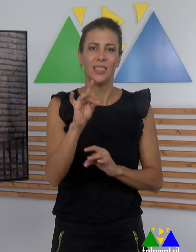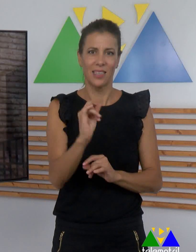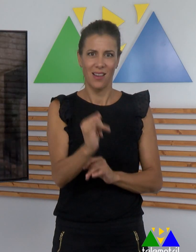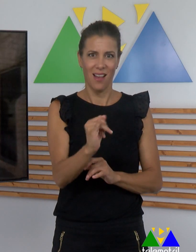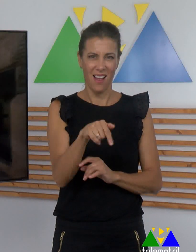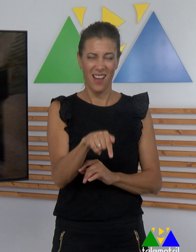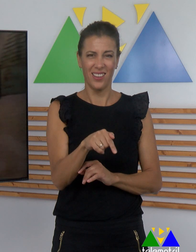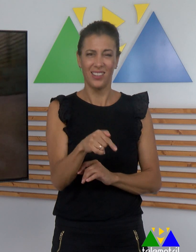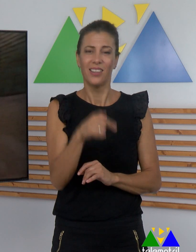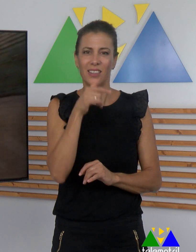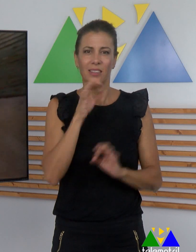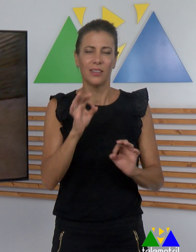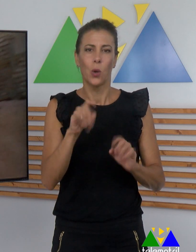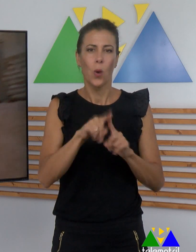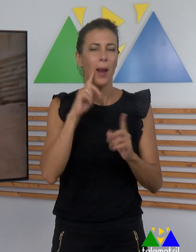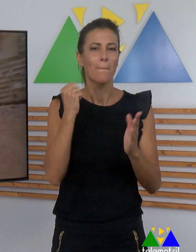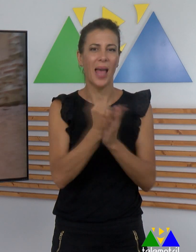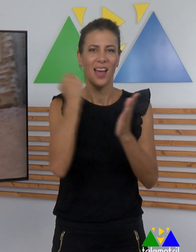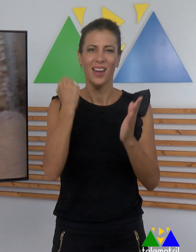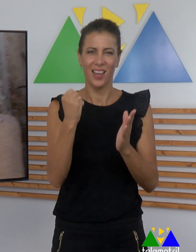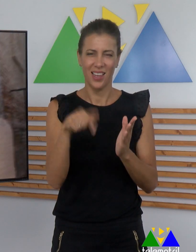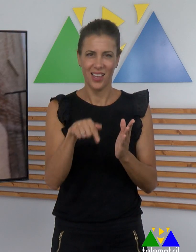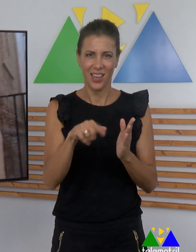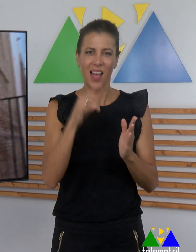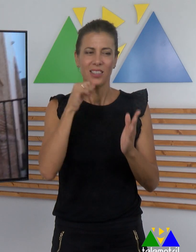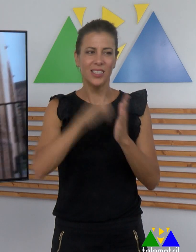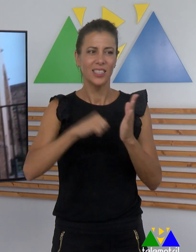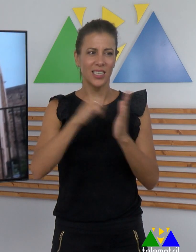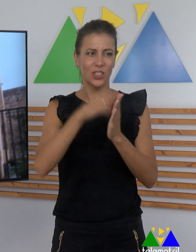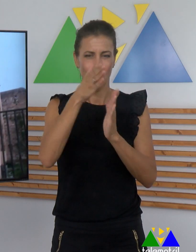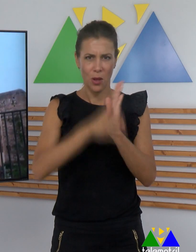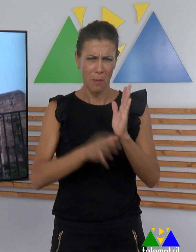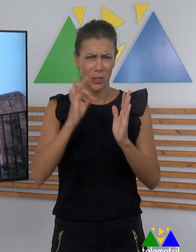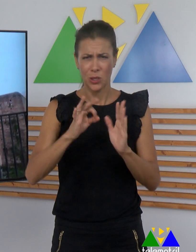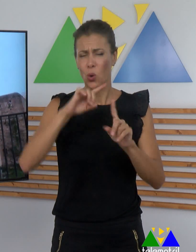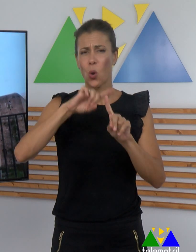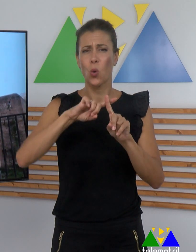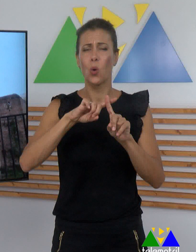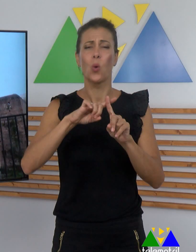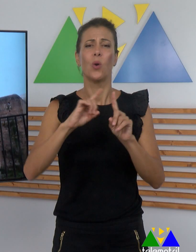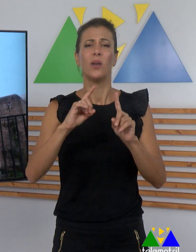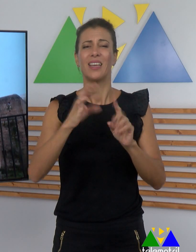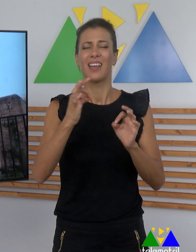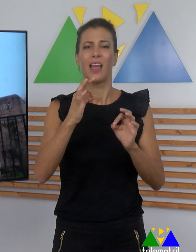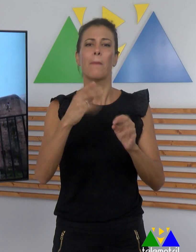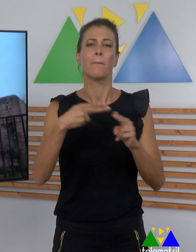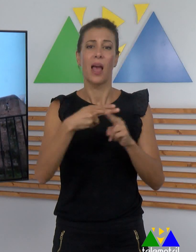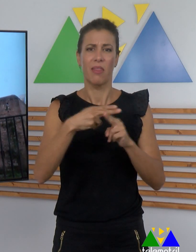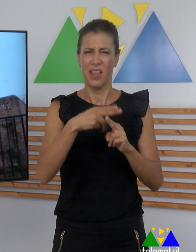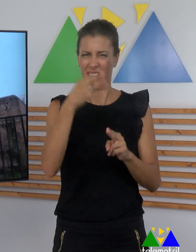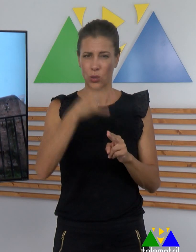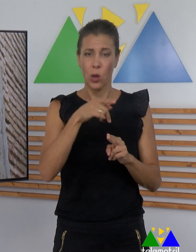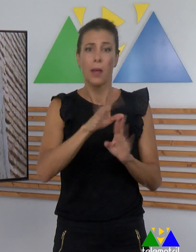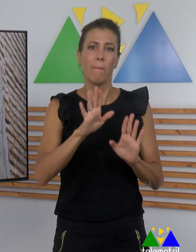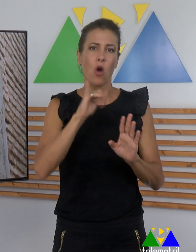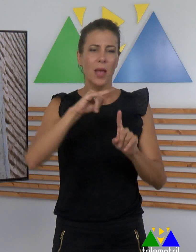Es verdad que se ha conservado la marca en el yeso, ¿no? Pero debió ser una cruz de madera que debió existir ahí, pero al menos se ha conservado la